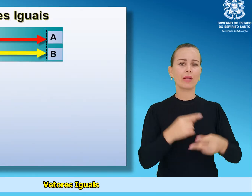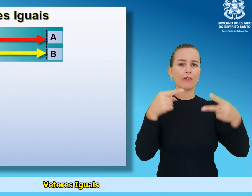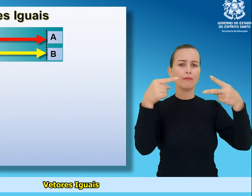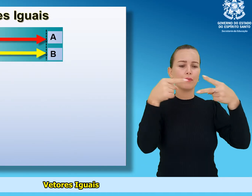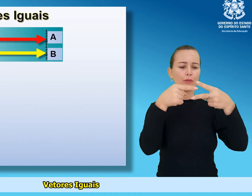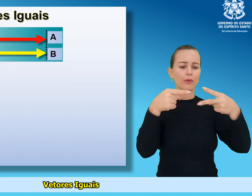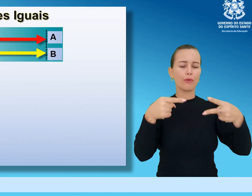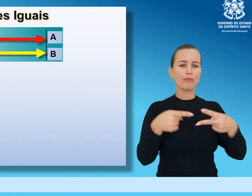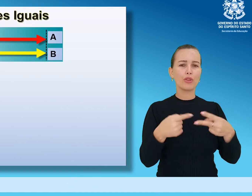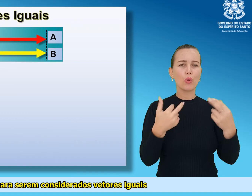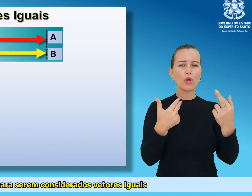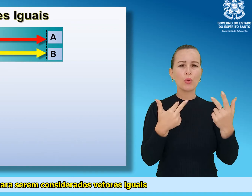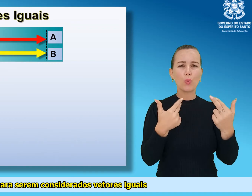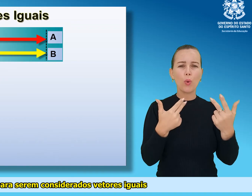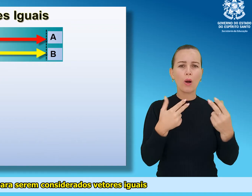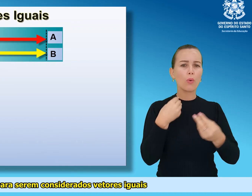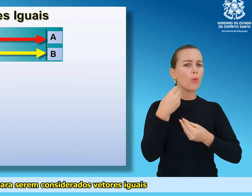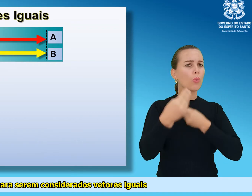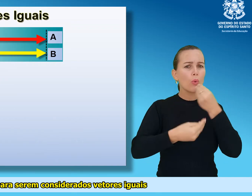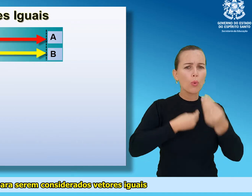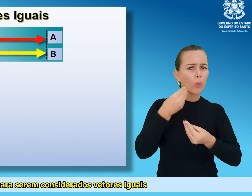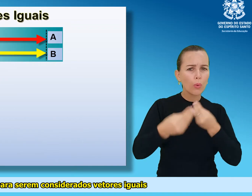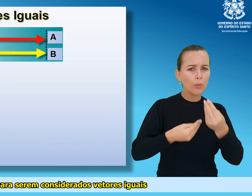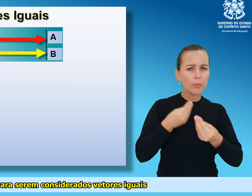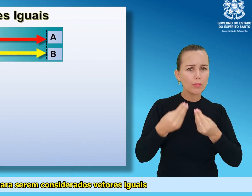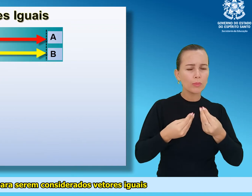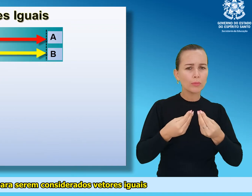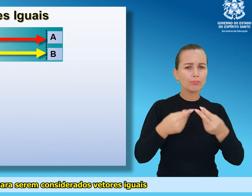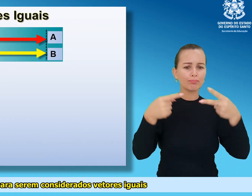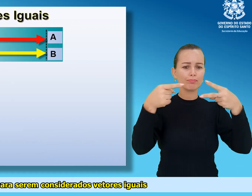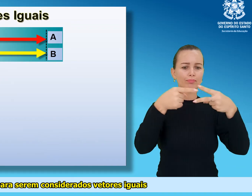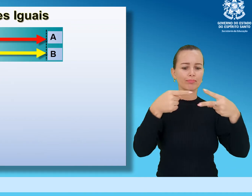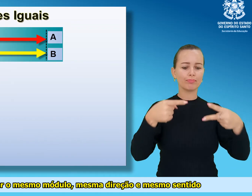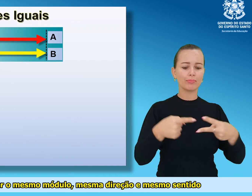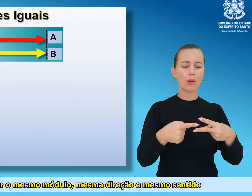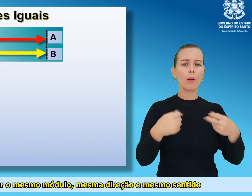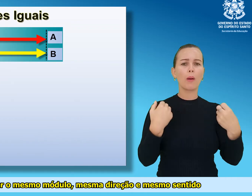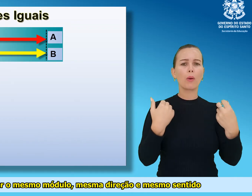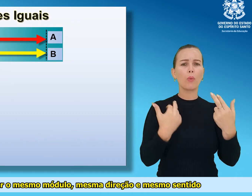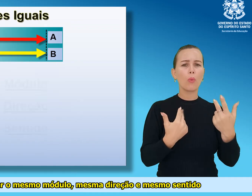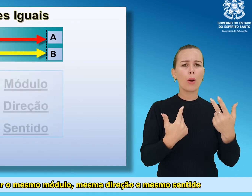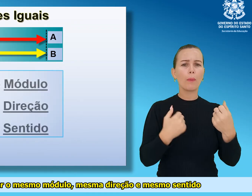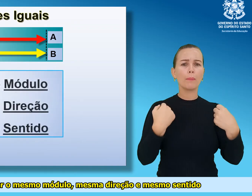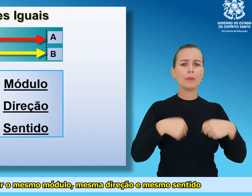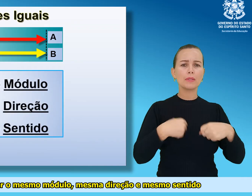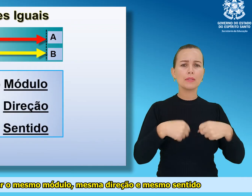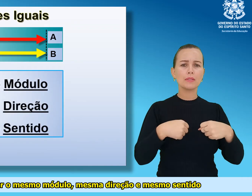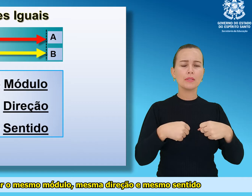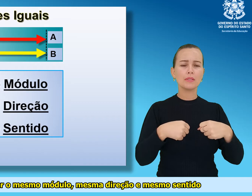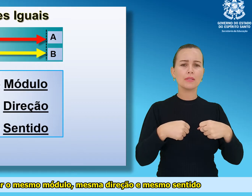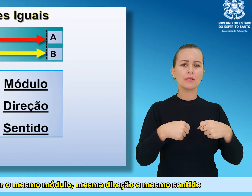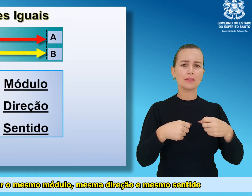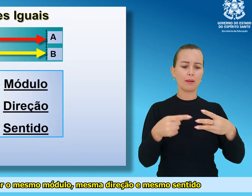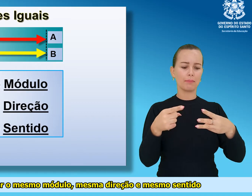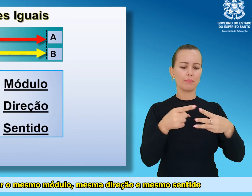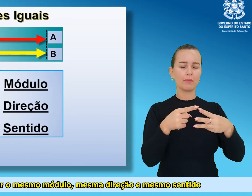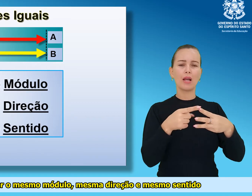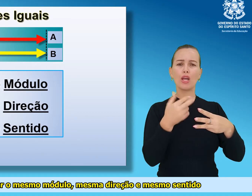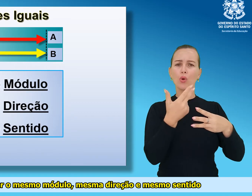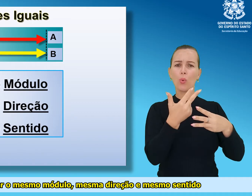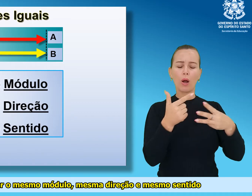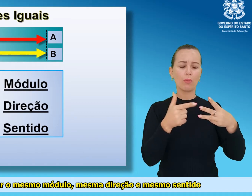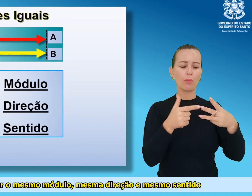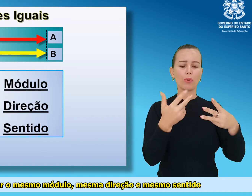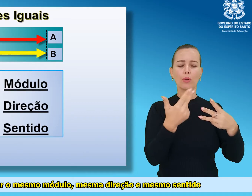Vetores iguais. Para serem considerados vetores iguais, eles têm que ter o mesmo módulo,